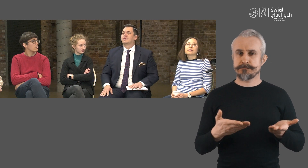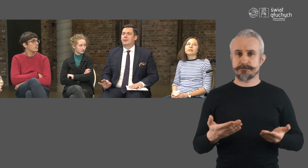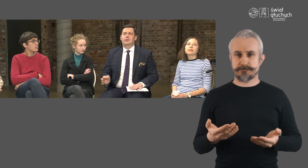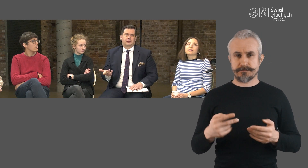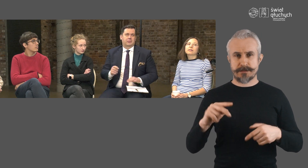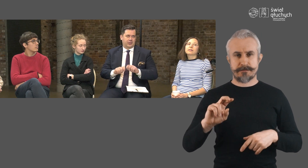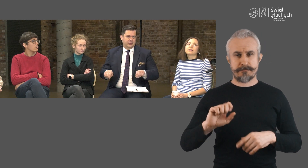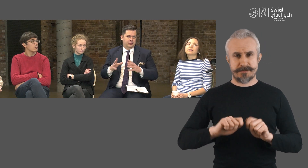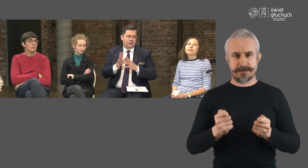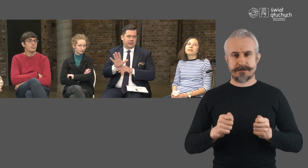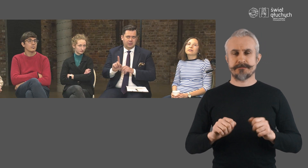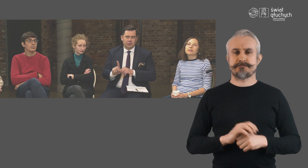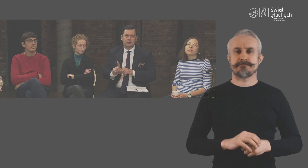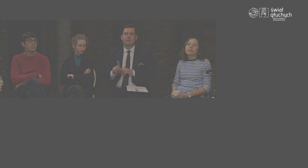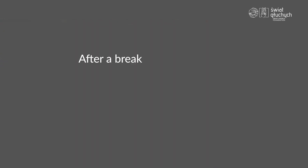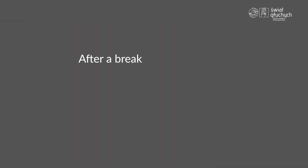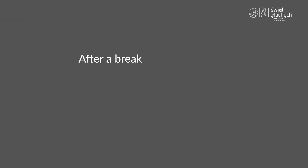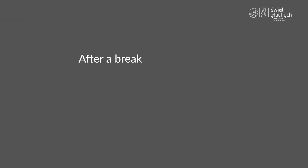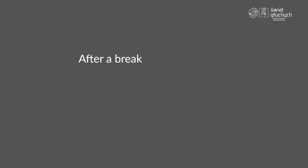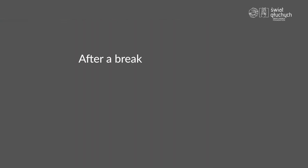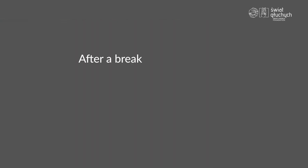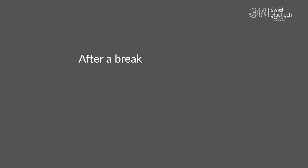to po. Dobra? Możemy przerwę zrobić 15 minut?